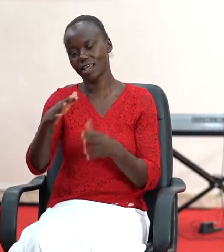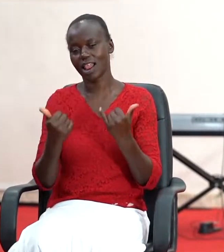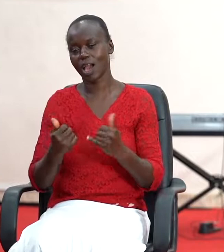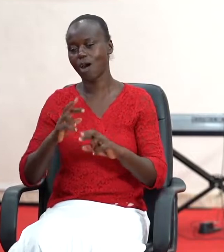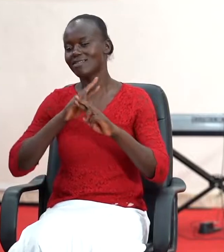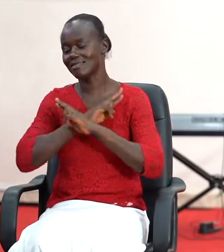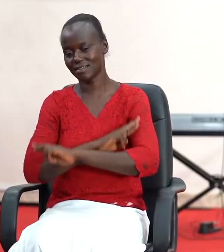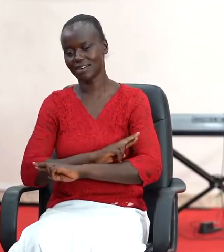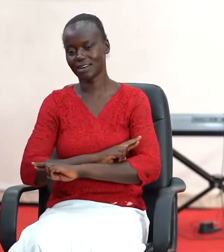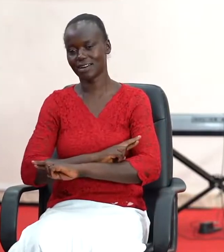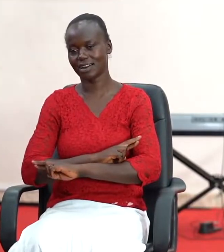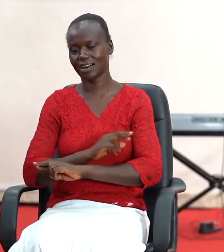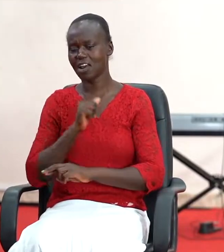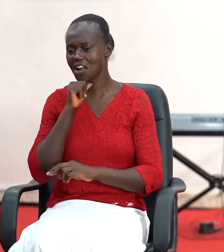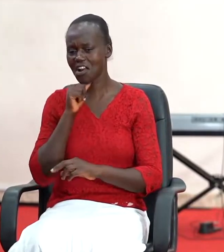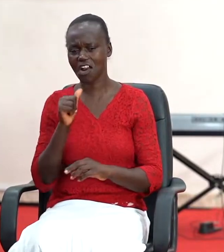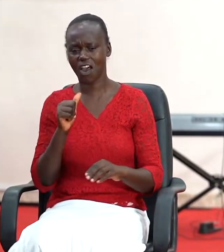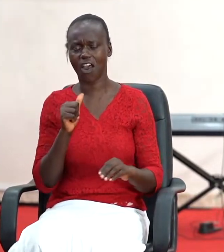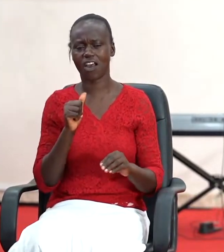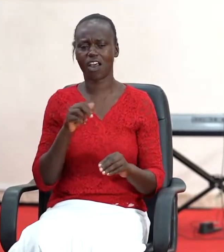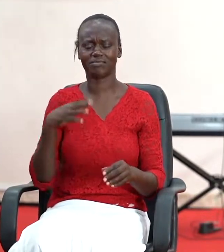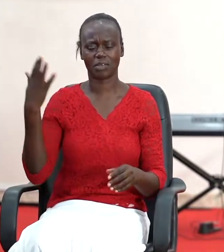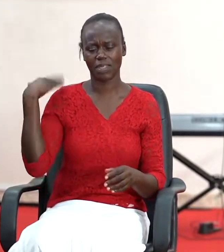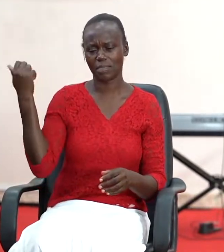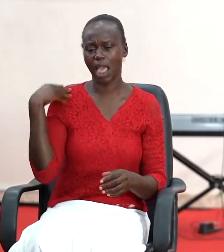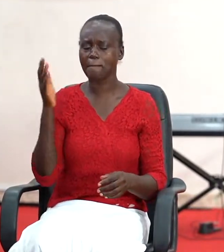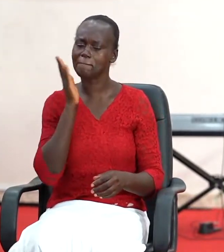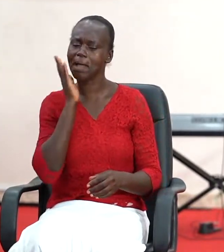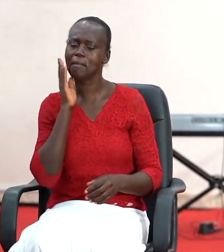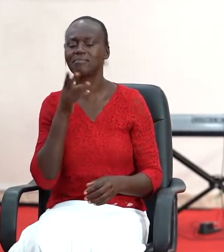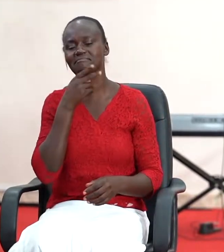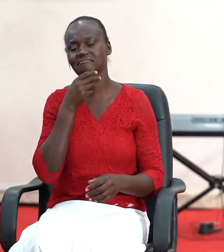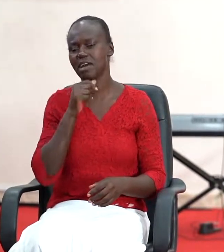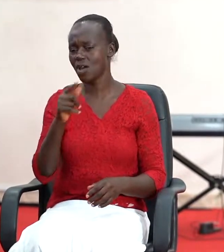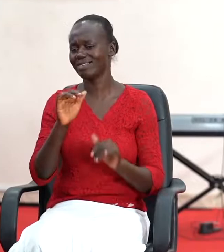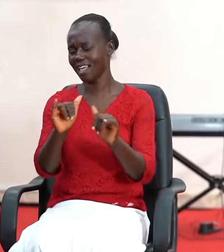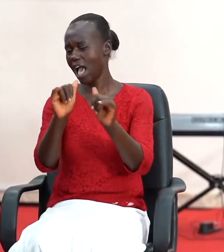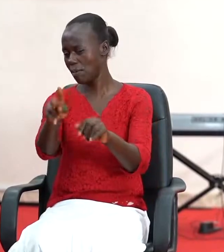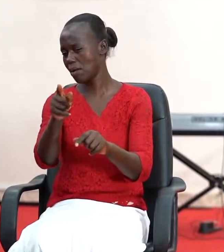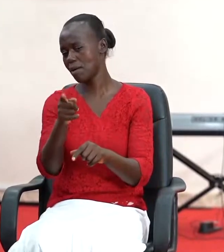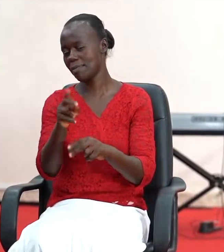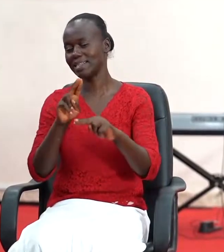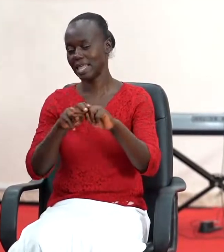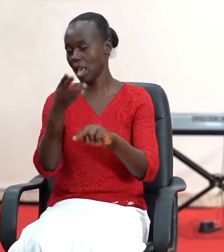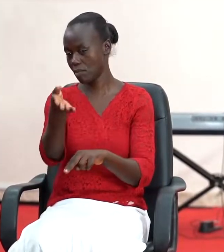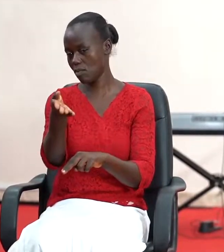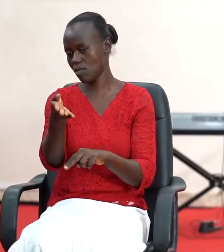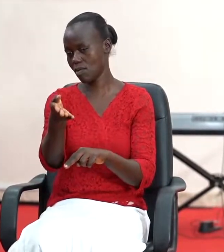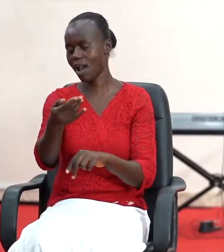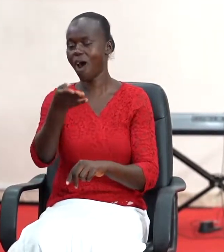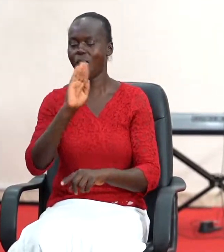tulia, usiwe ni msawa kusumbua mom, dad, tunataka nini nini. We tulia kwa hiyo kiti, kaa tu hapo na